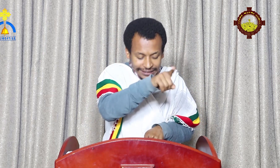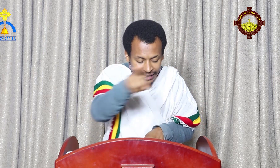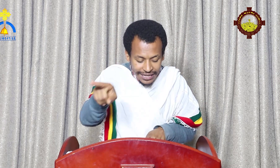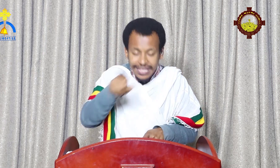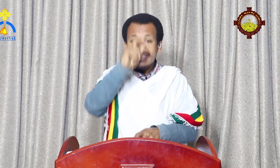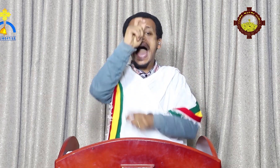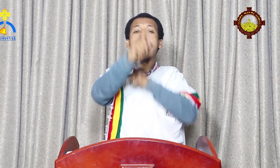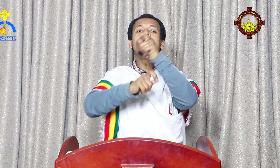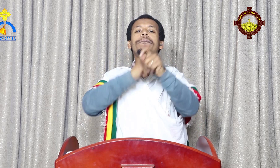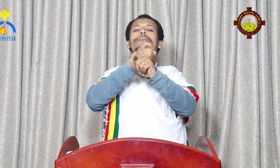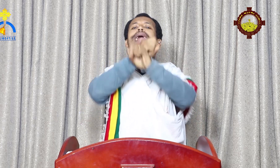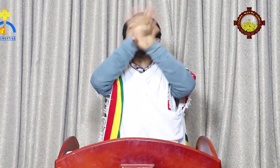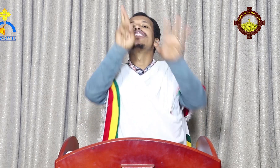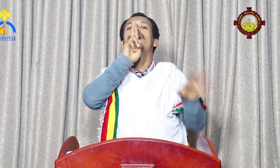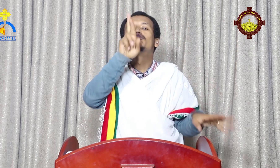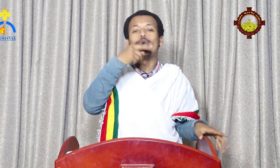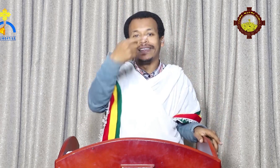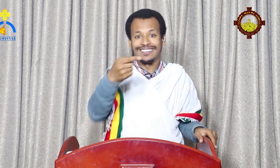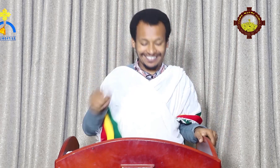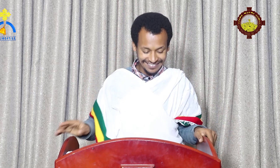እናንተ የዓለም ብርሃን ናችሁ አለ።